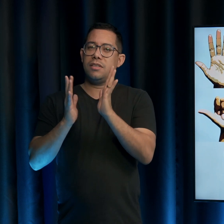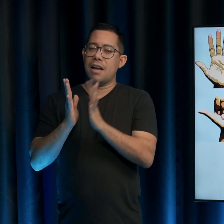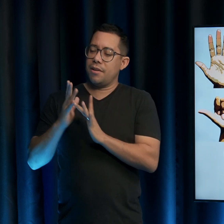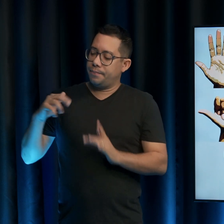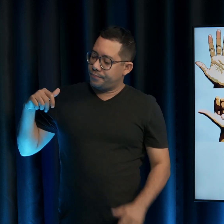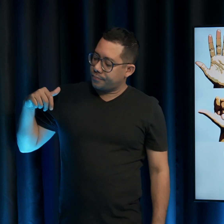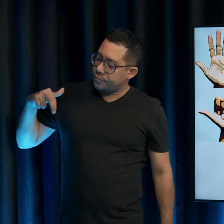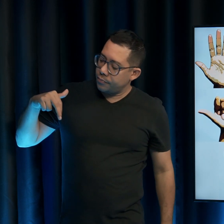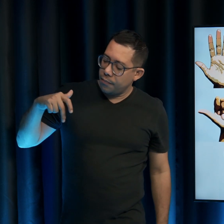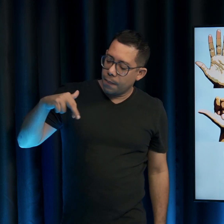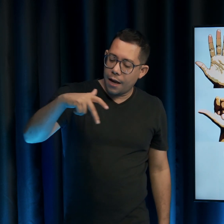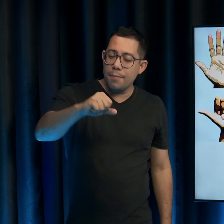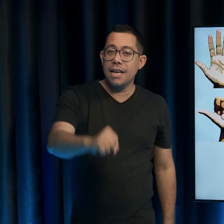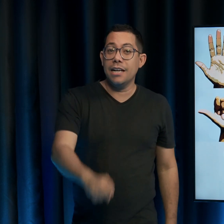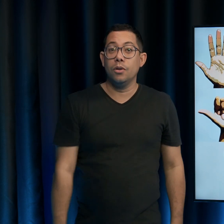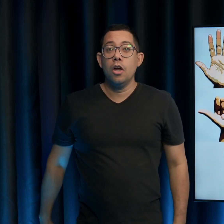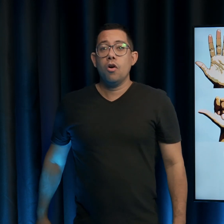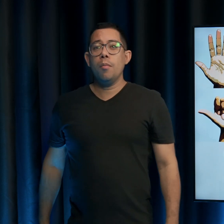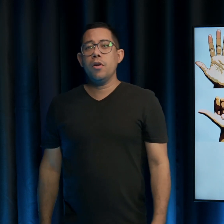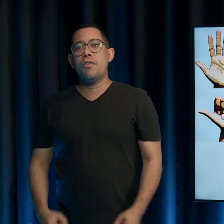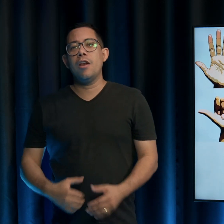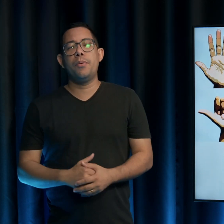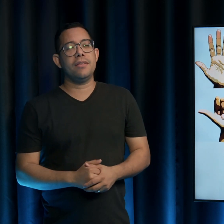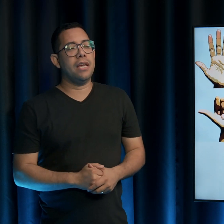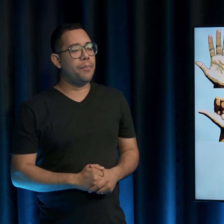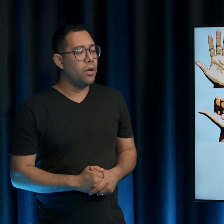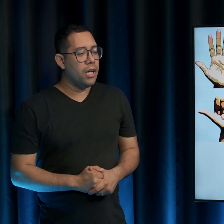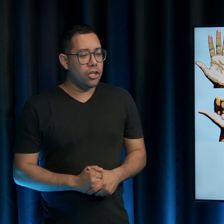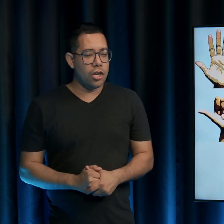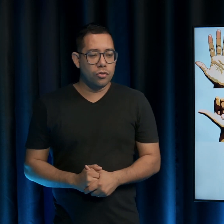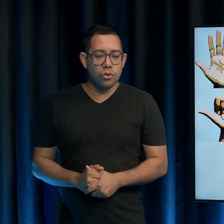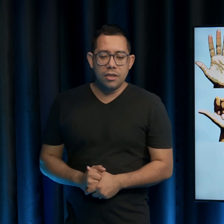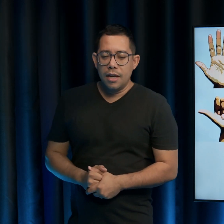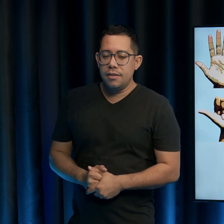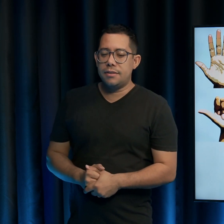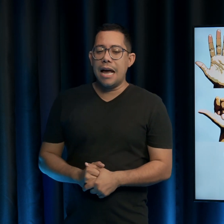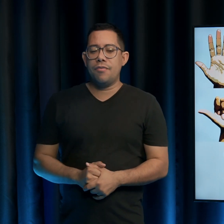estava caminhando. Como que eu falo, por exemplo, que Jesus estava